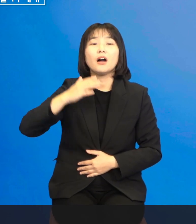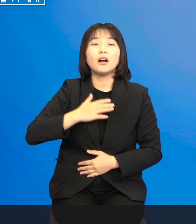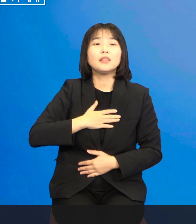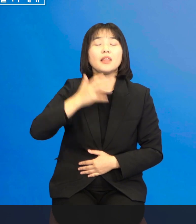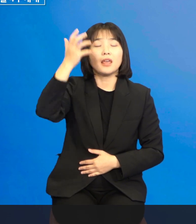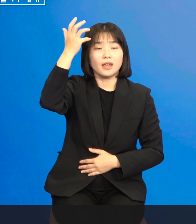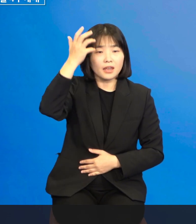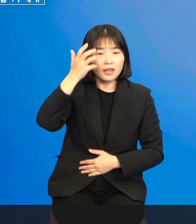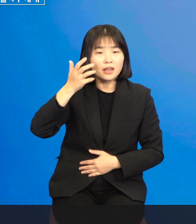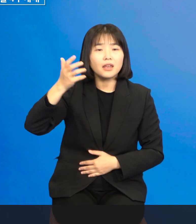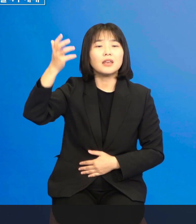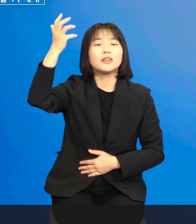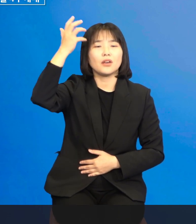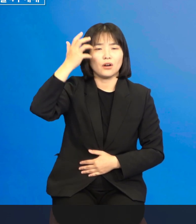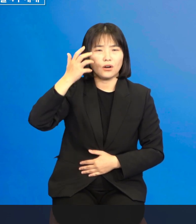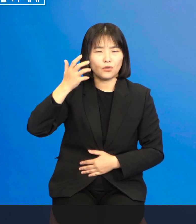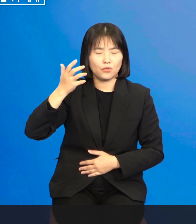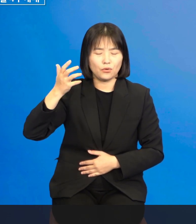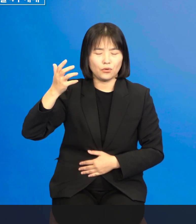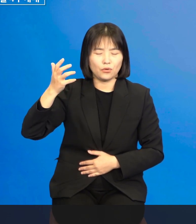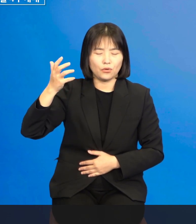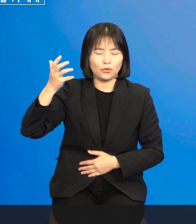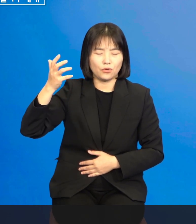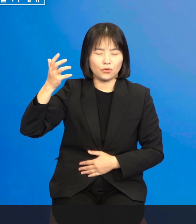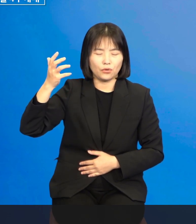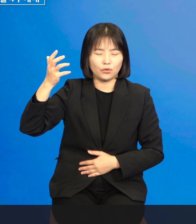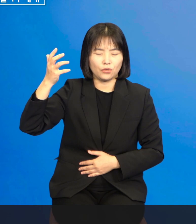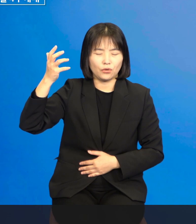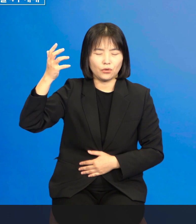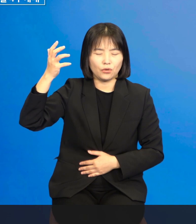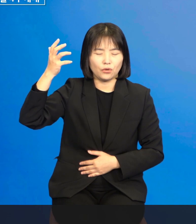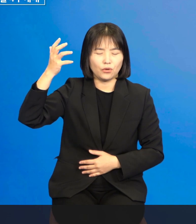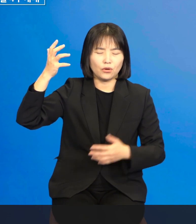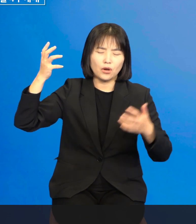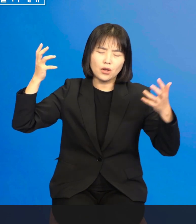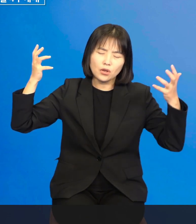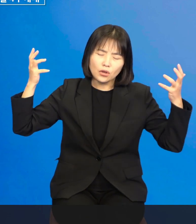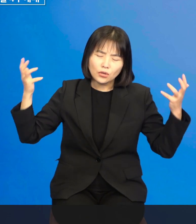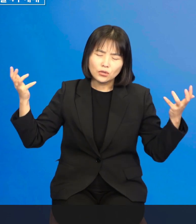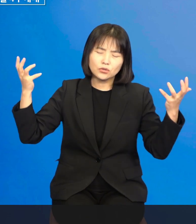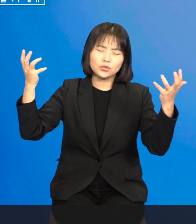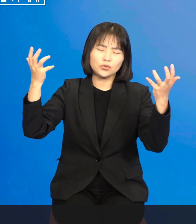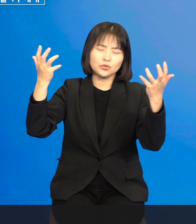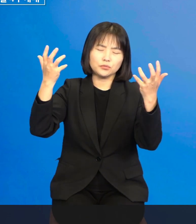성령이여 내 영혼 오직 충만하게 하소서.